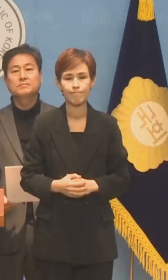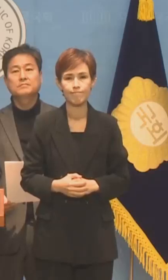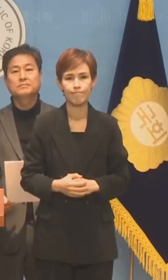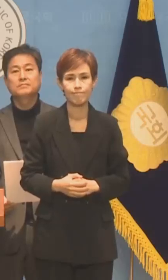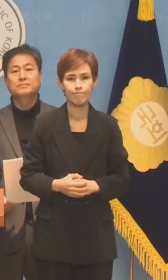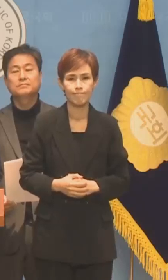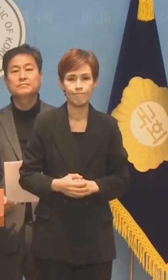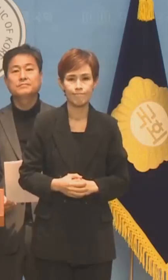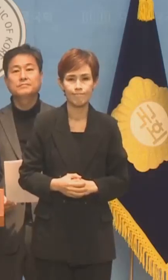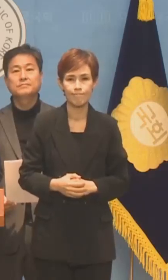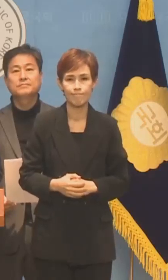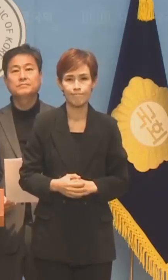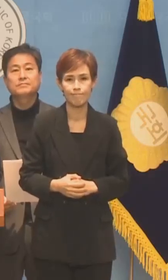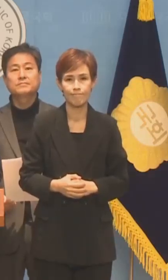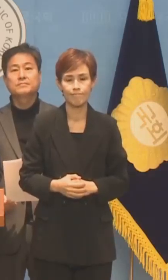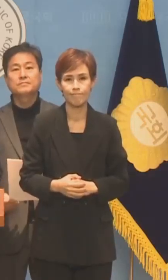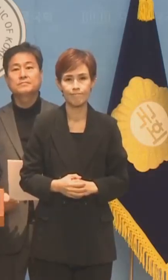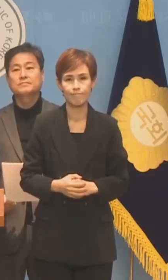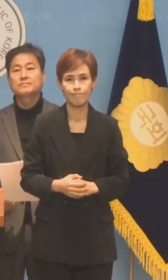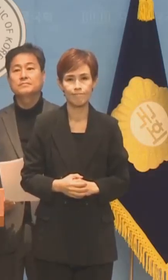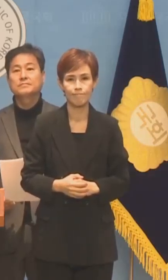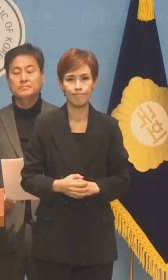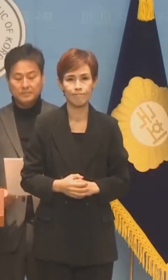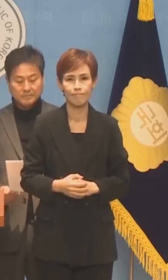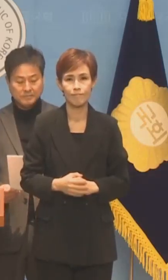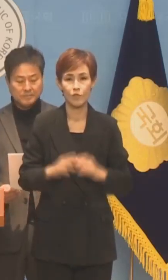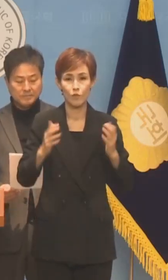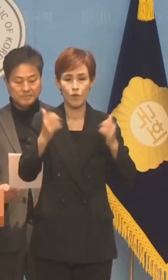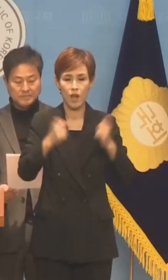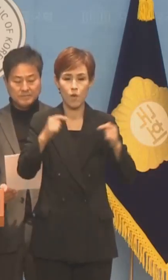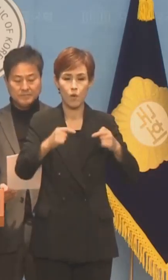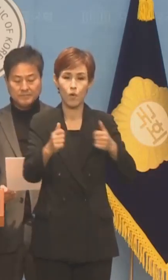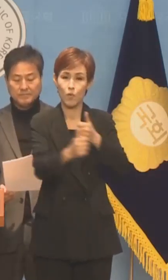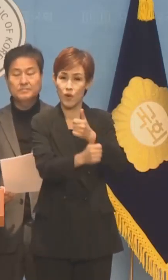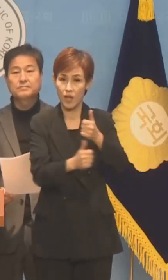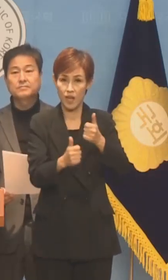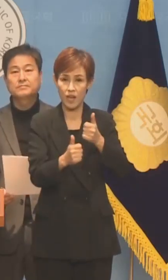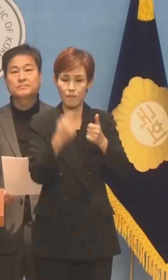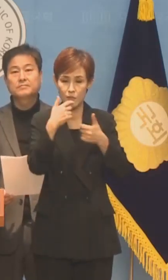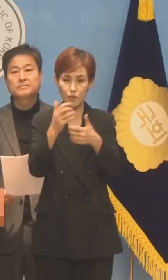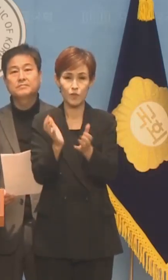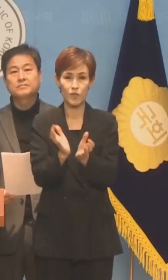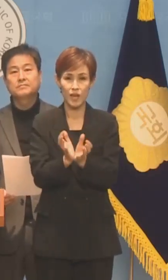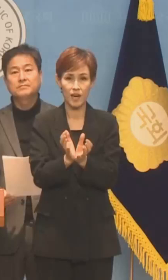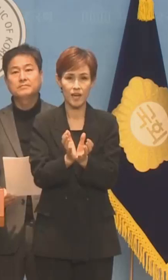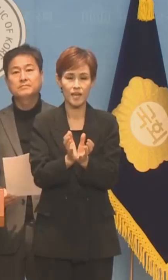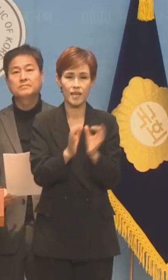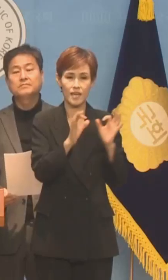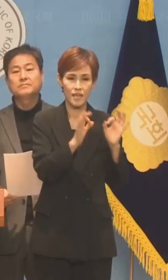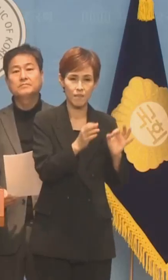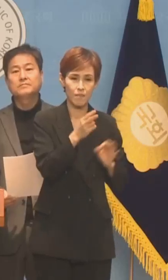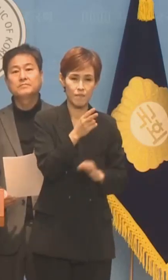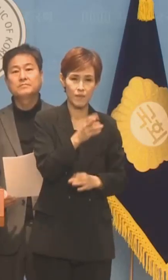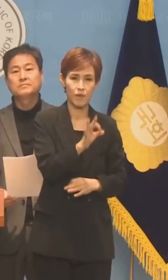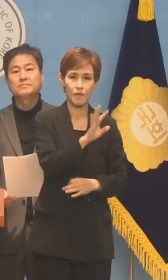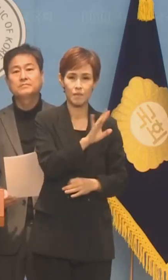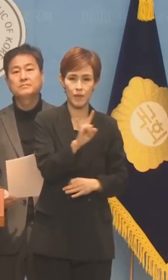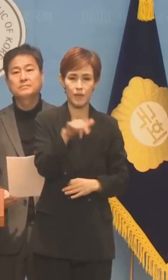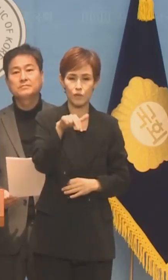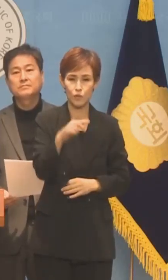말씀드리고자 합니다. 국회 외교통일위원회 소속 더불어민주당 김영배 간사